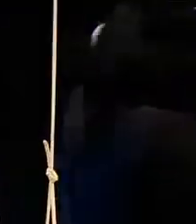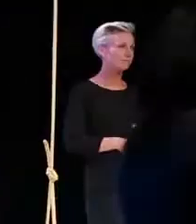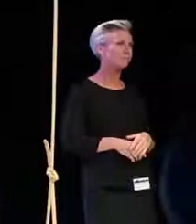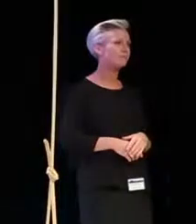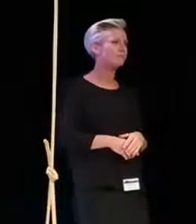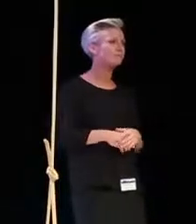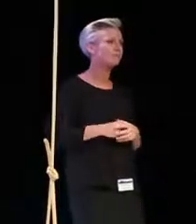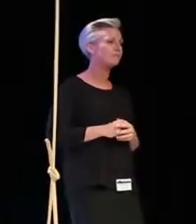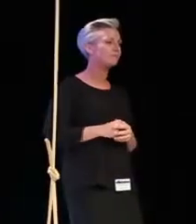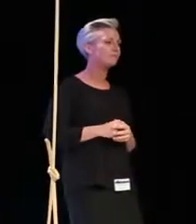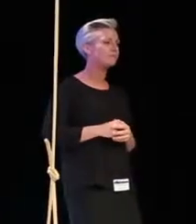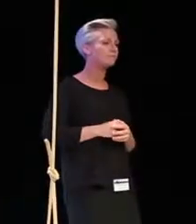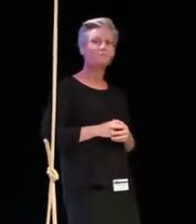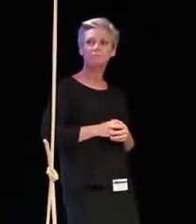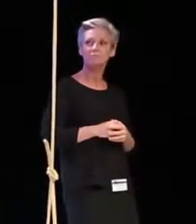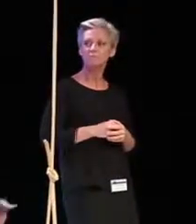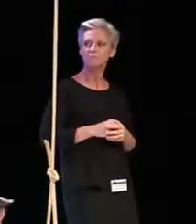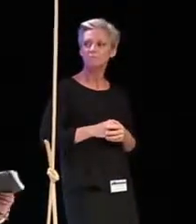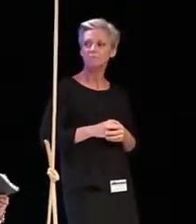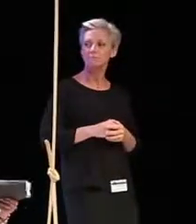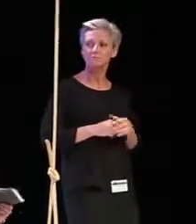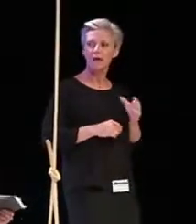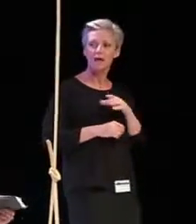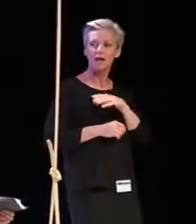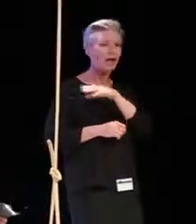Jag med. Jag med.